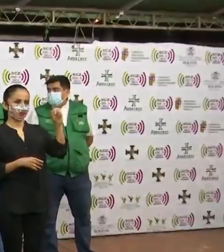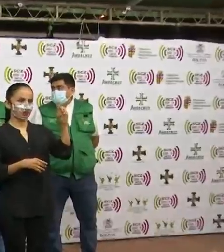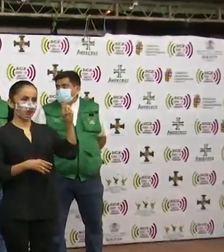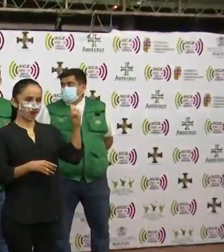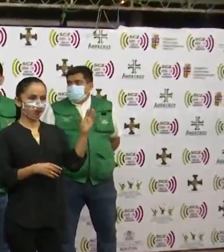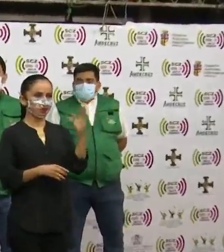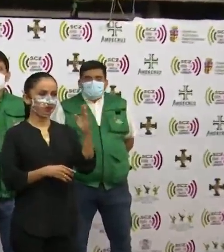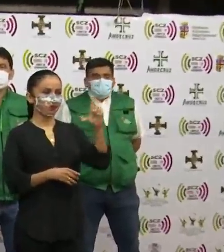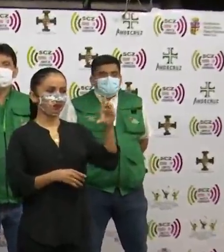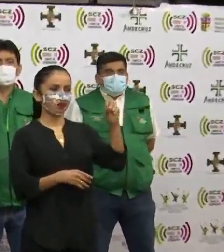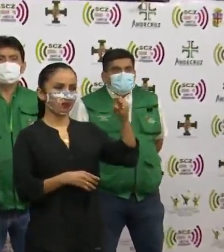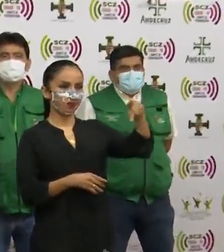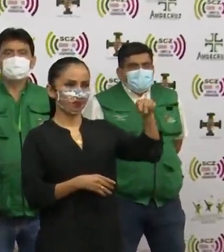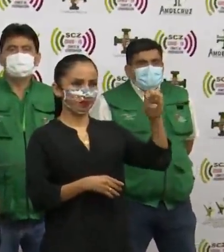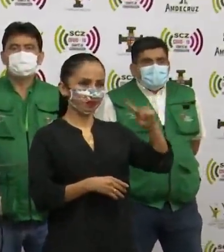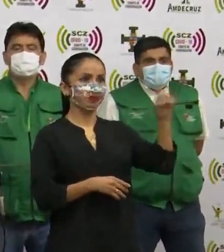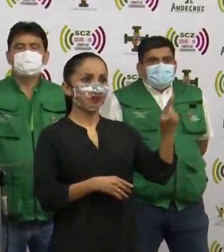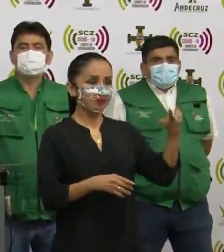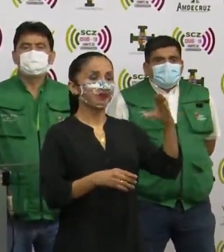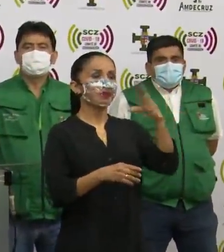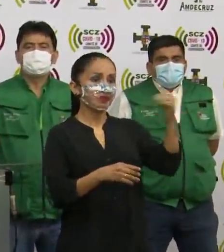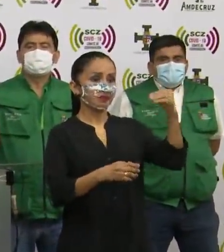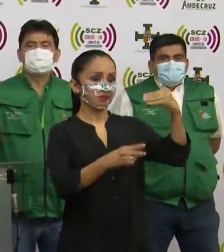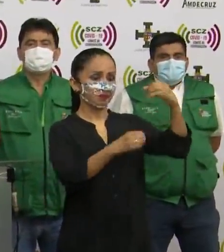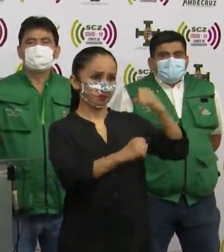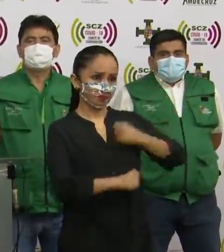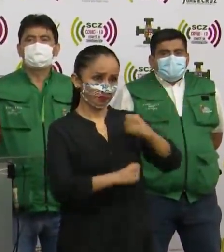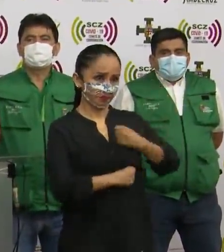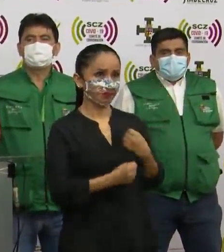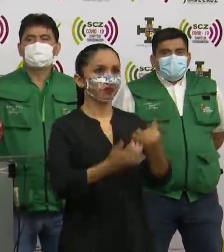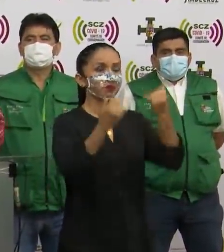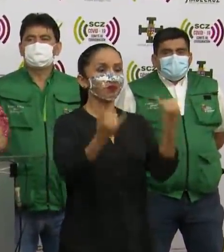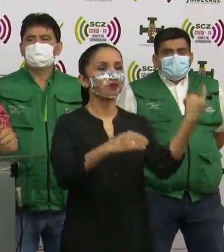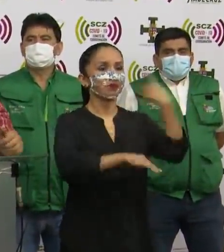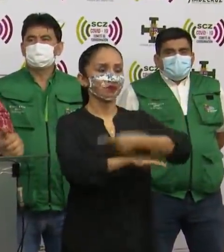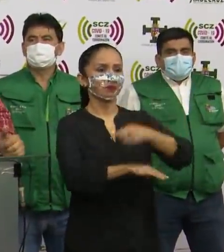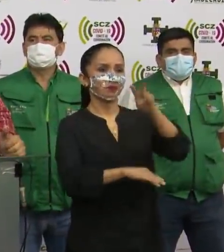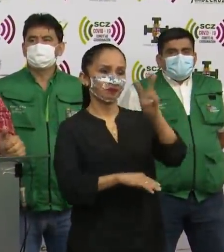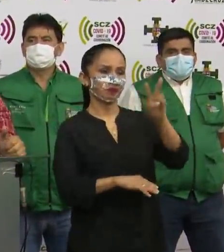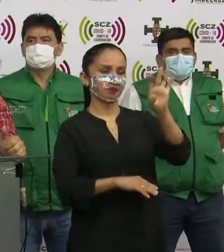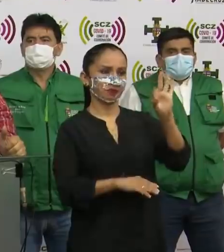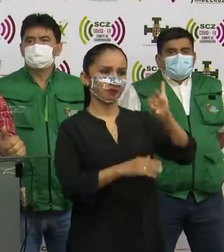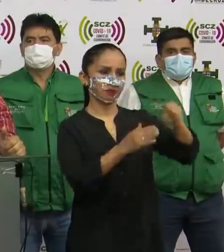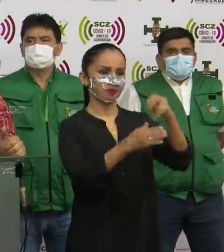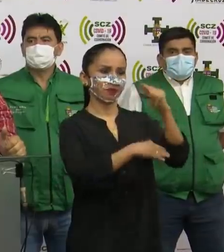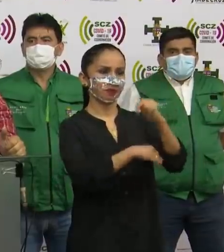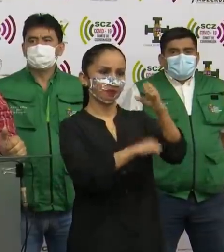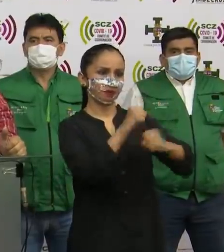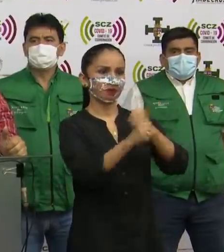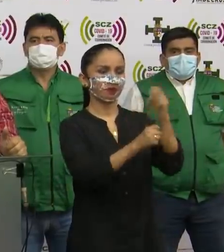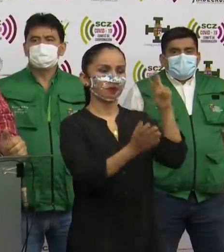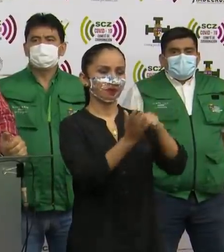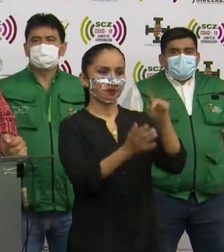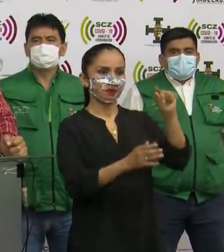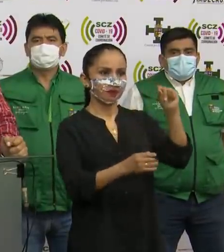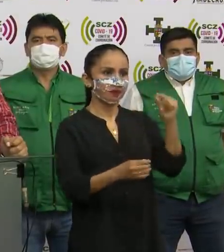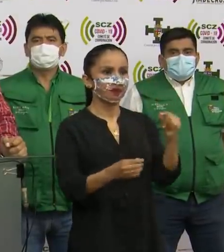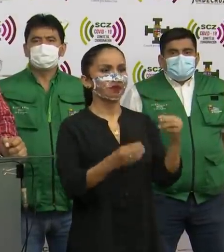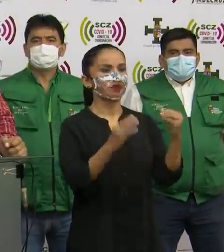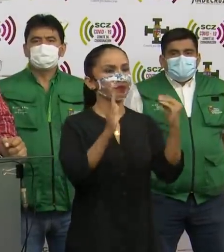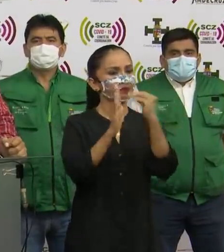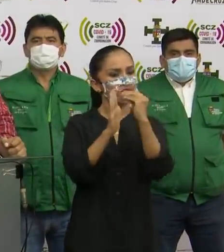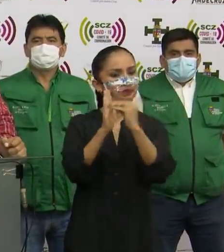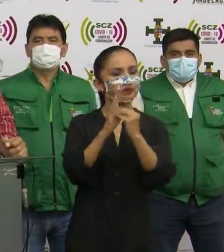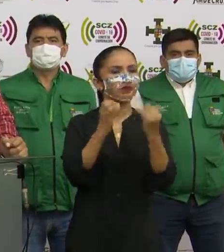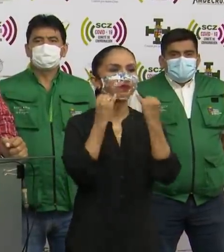positivos de COVID-19 en esta jornada de escuchemos. Para hoy día, 29 de junio del 2020, el reporte de los